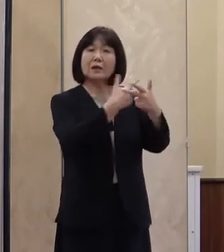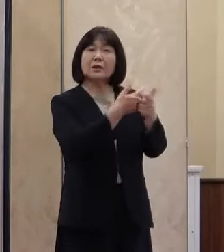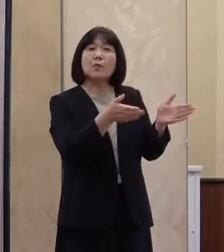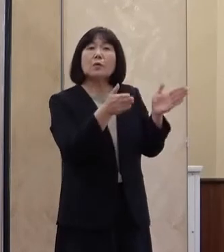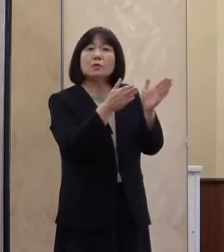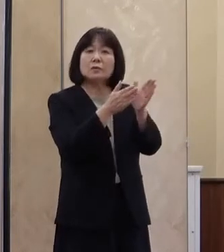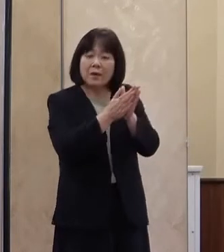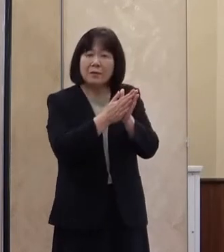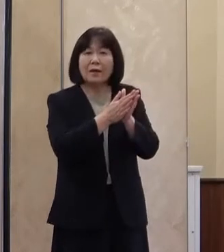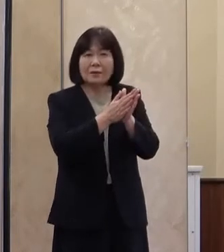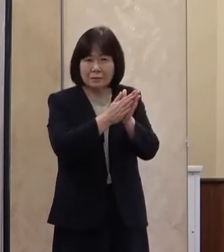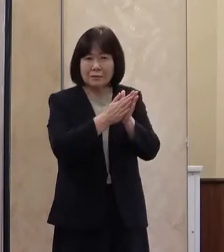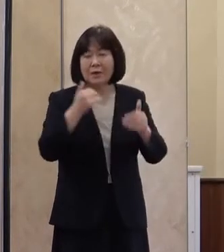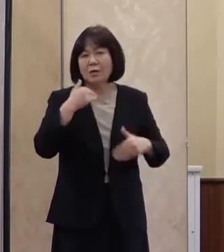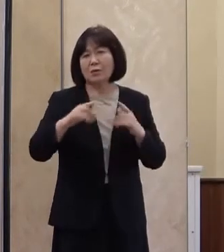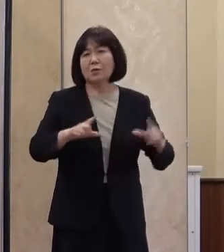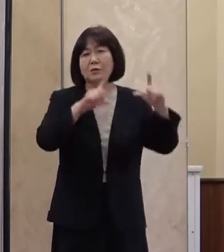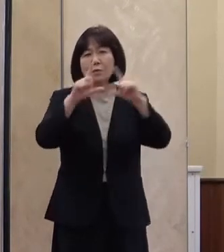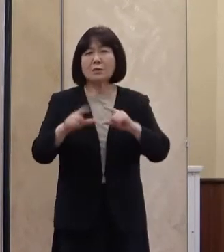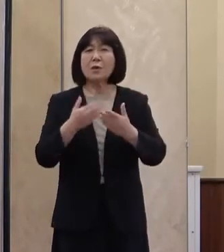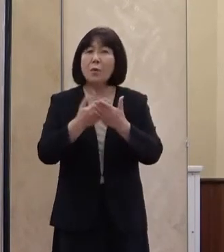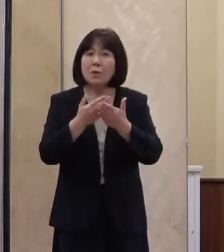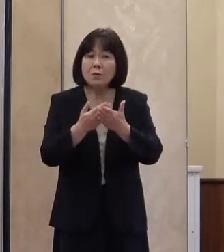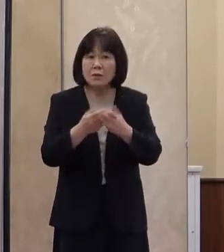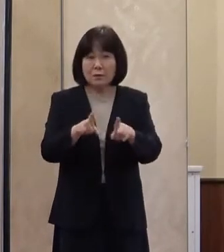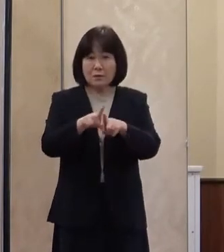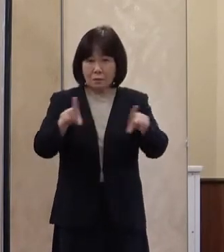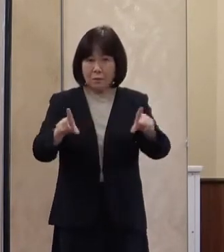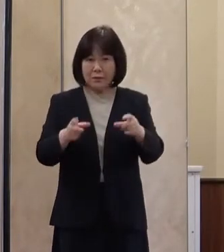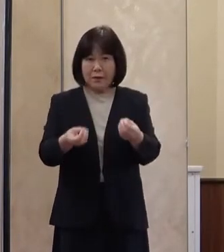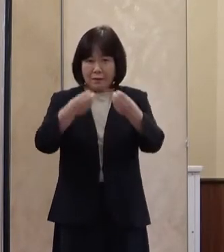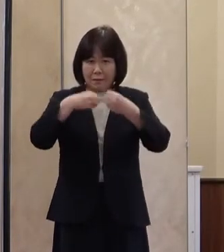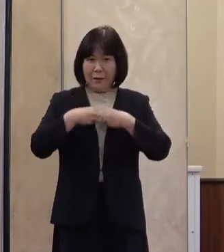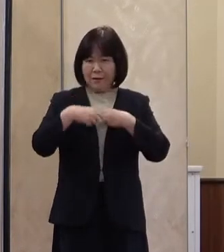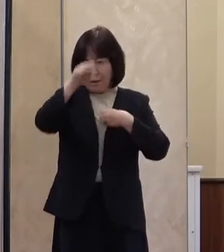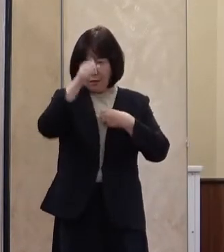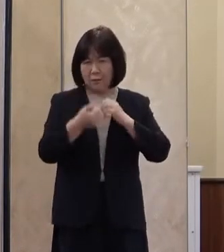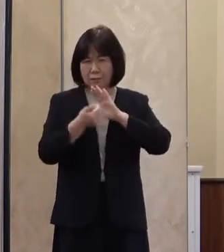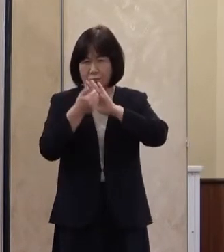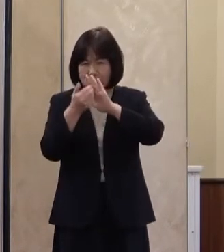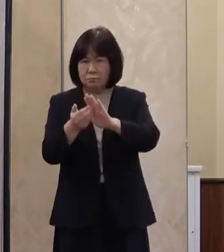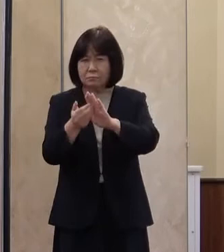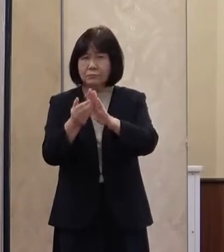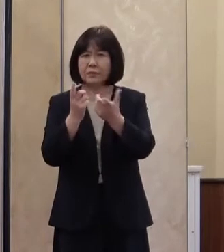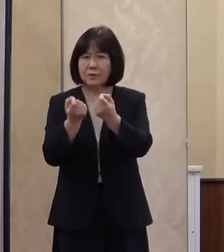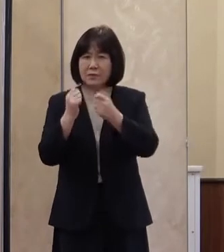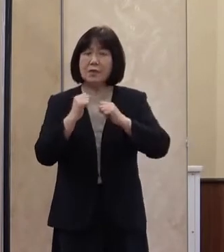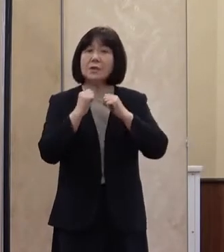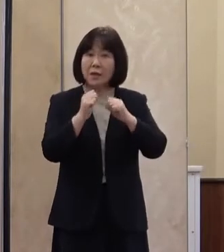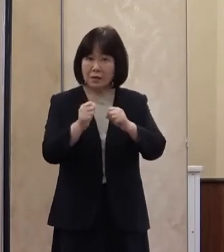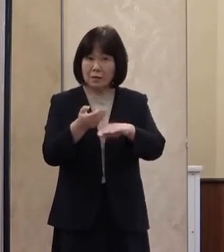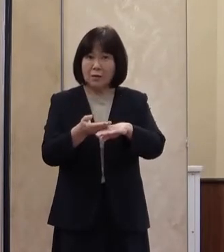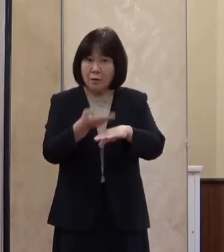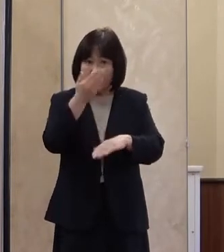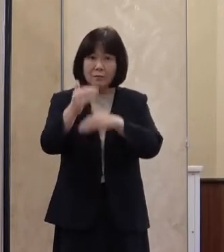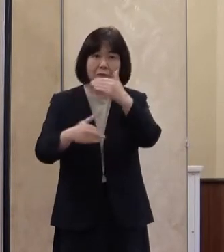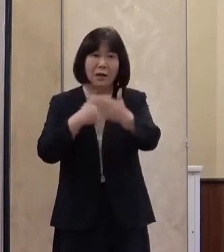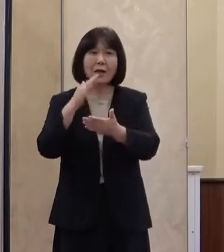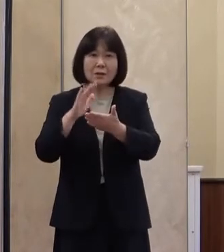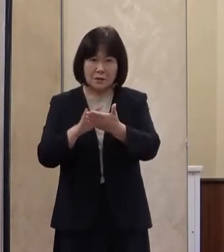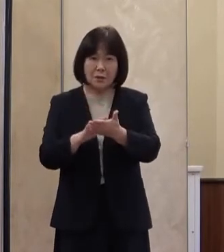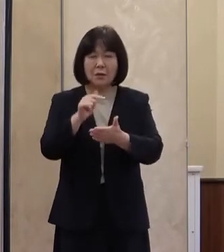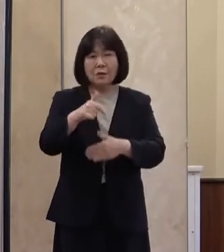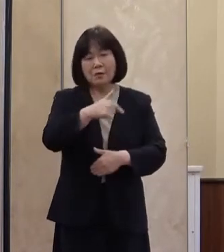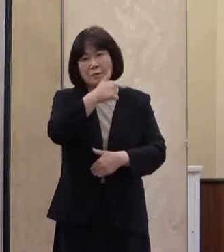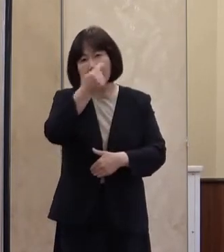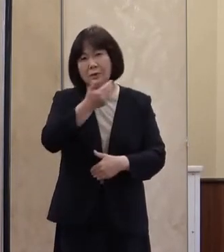しく過ごしていただく、もちろんこれは感染症対策を気をつけながらです。事業者も利用者の皆さんも、そのことが非